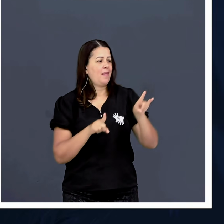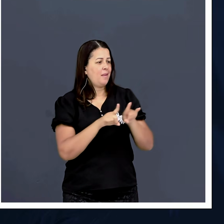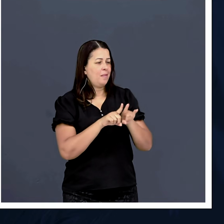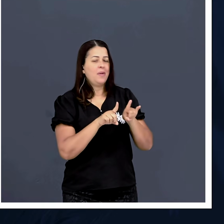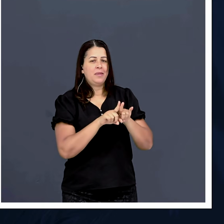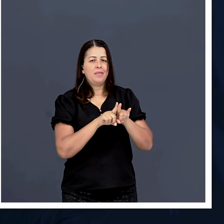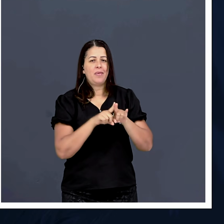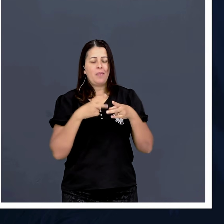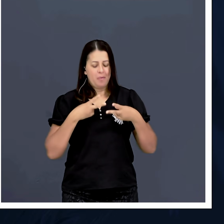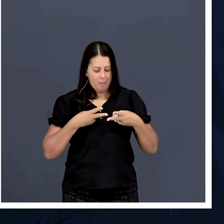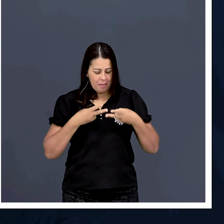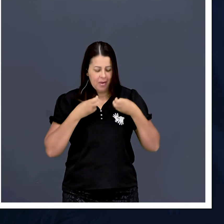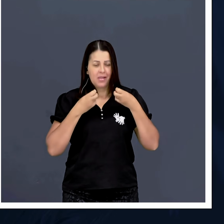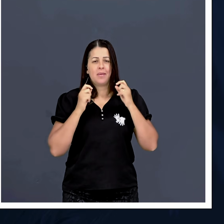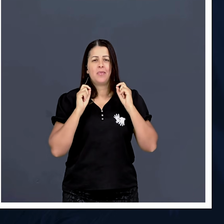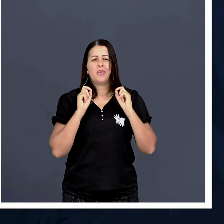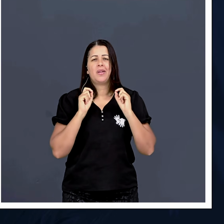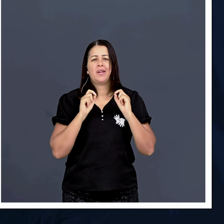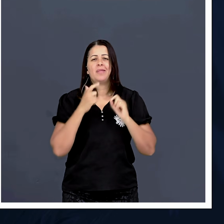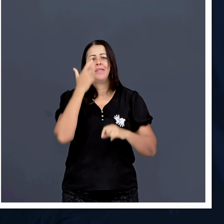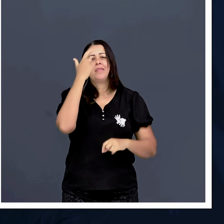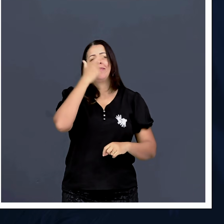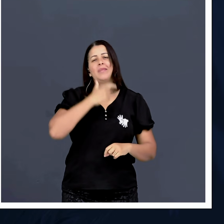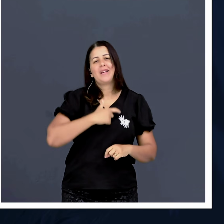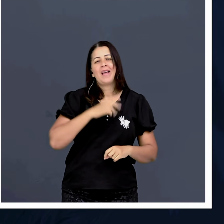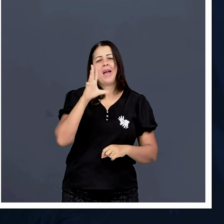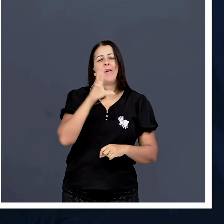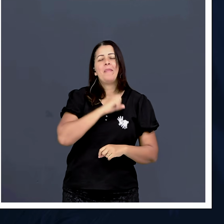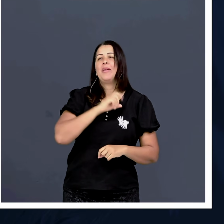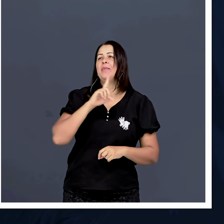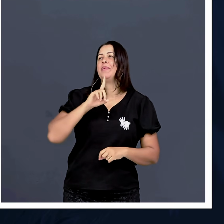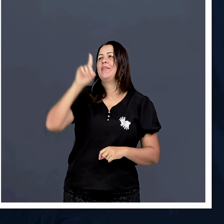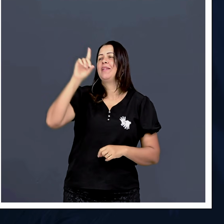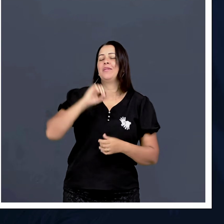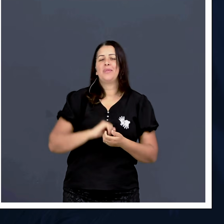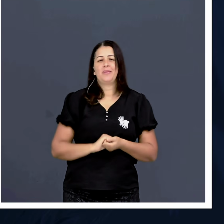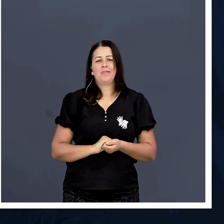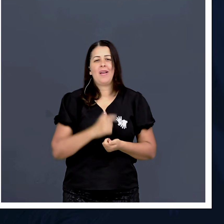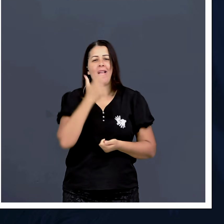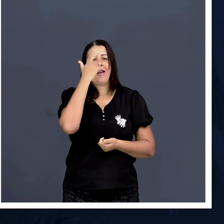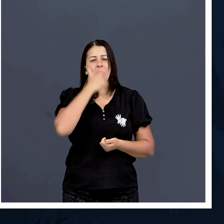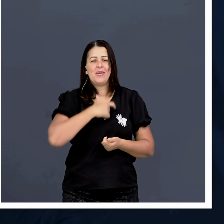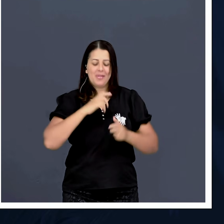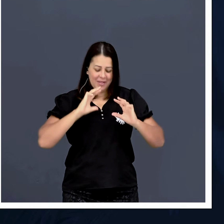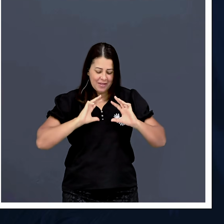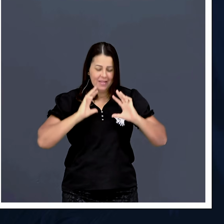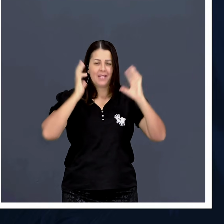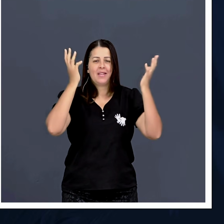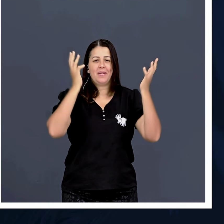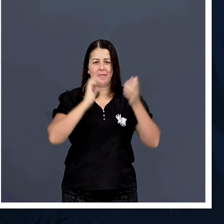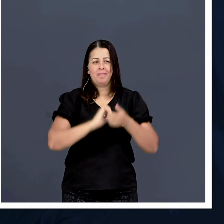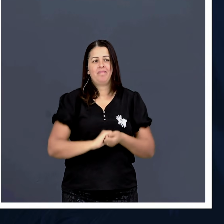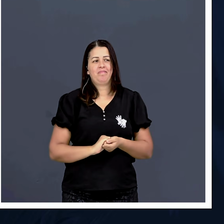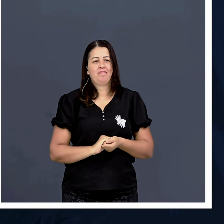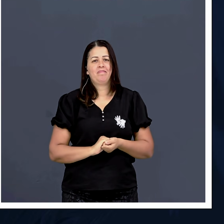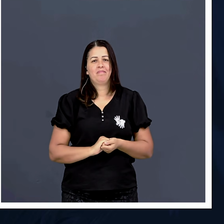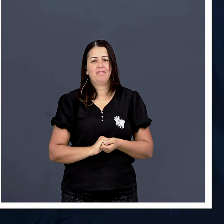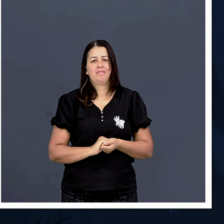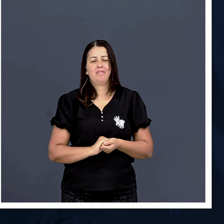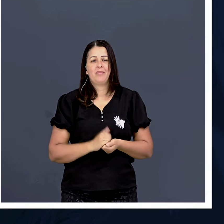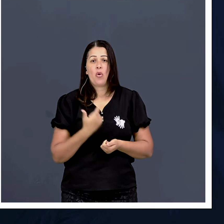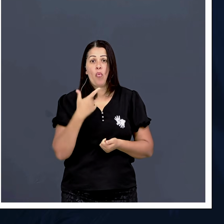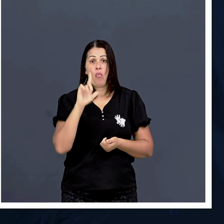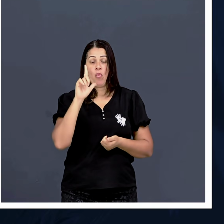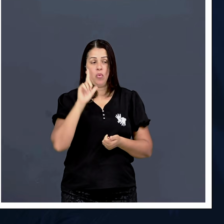É como eu me enxergo como aquele que é amado. aquele que é celebrado. Um